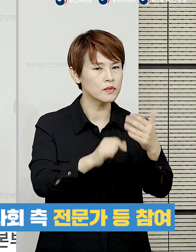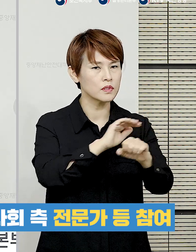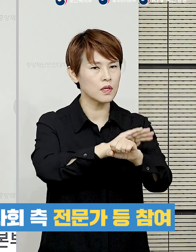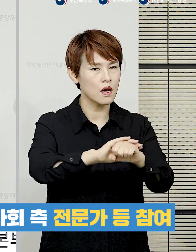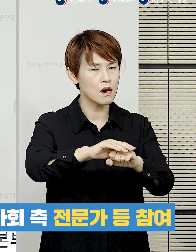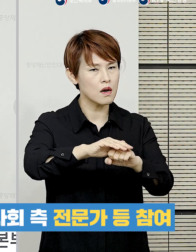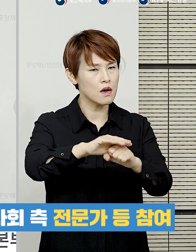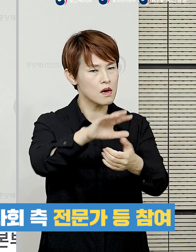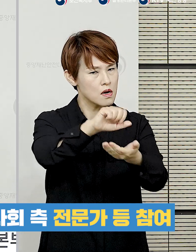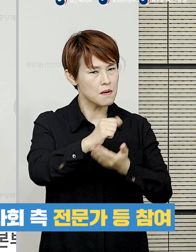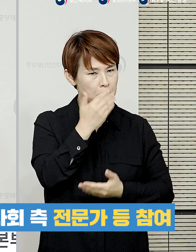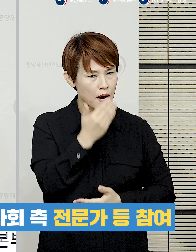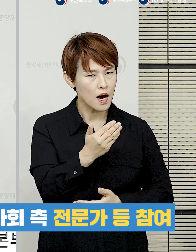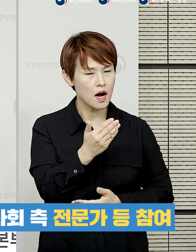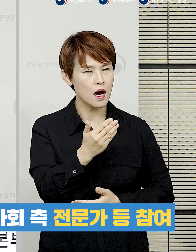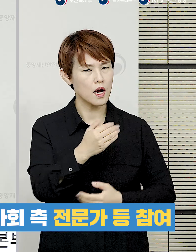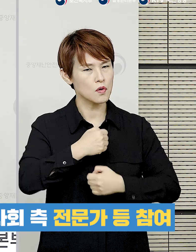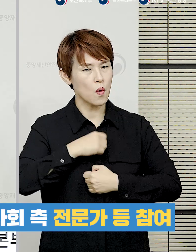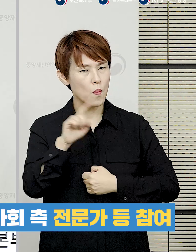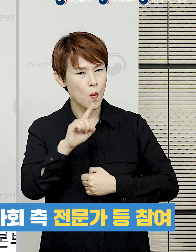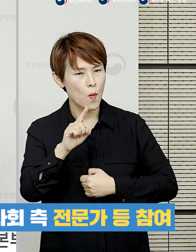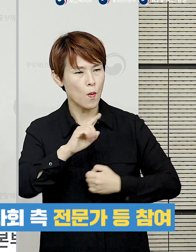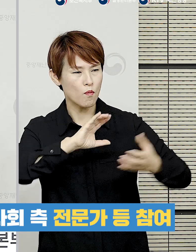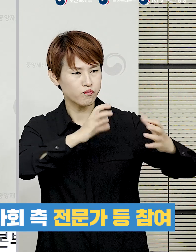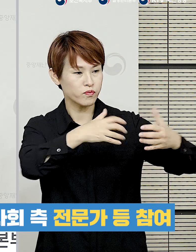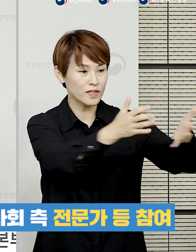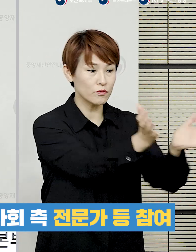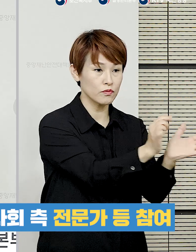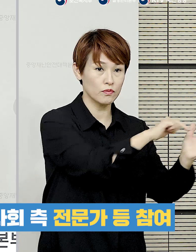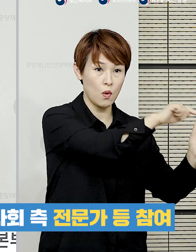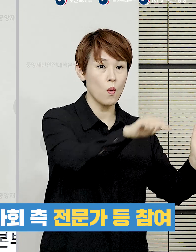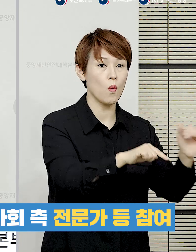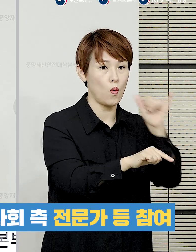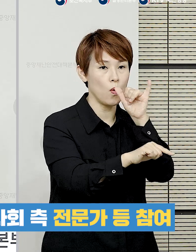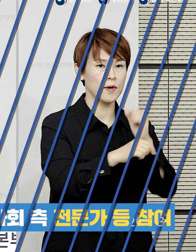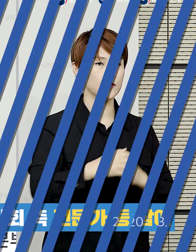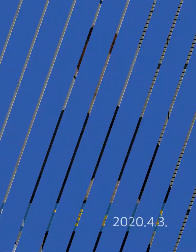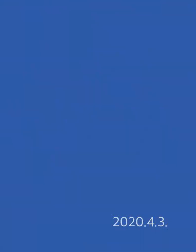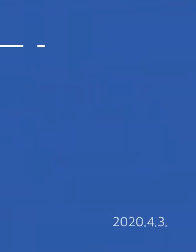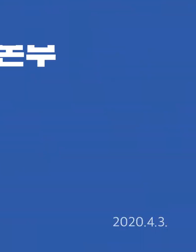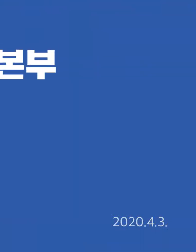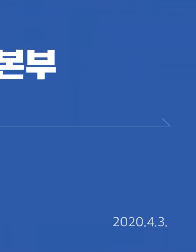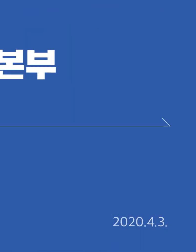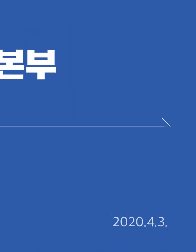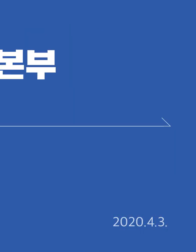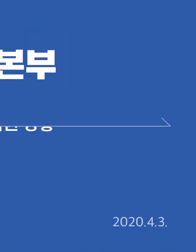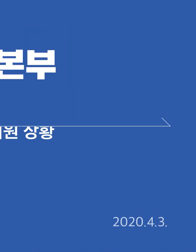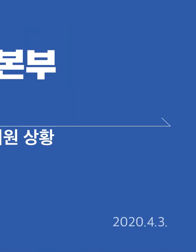수용할 수 있고 지켜나가야 될지에 대한 논의를 하는 협의기구를 금주 중에 구성하도록 하겠습니다.